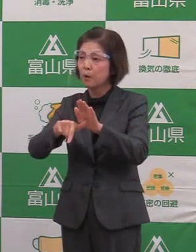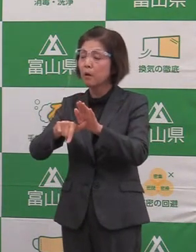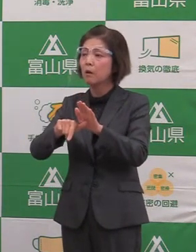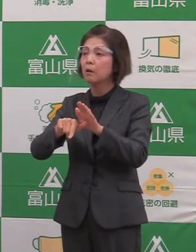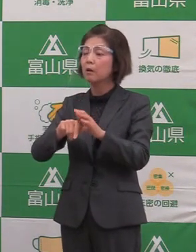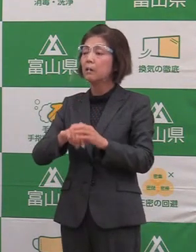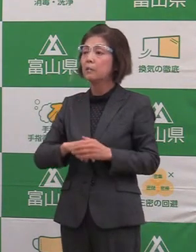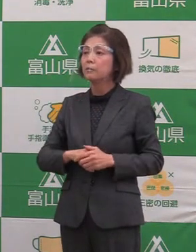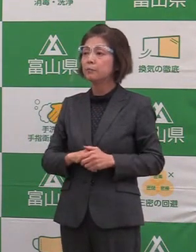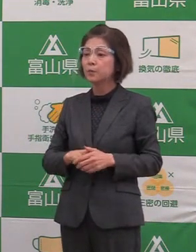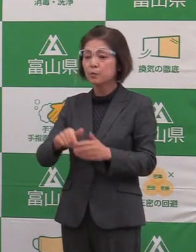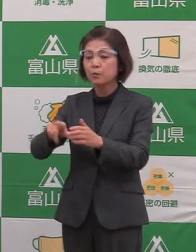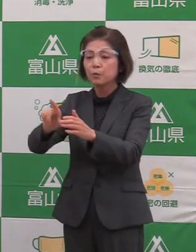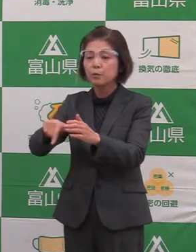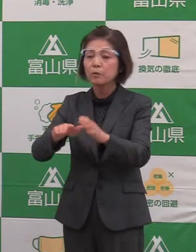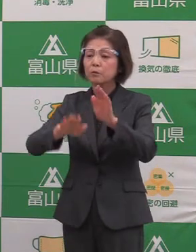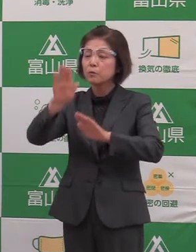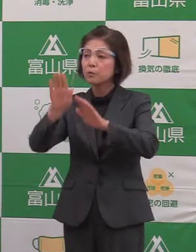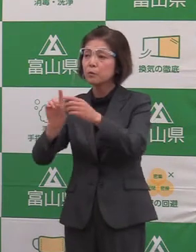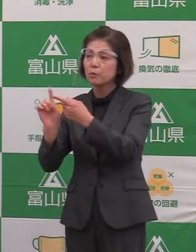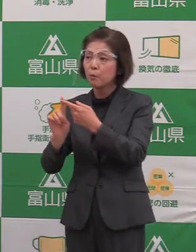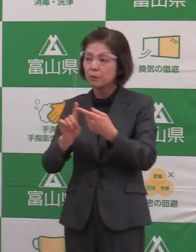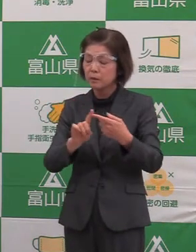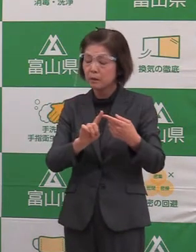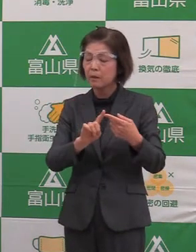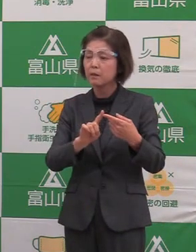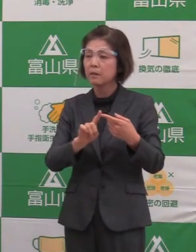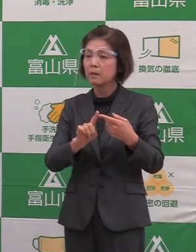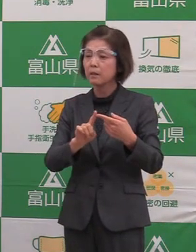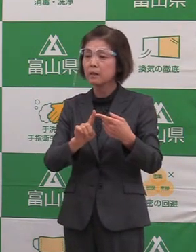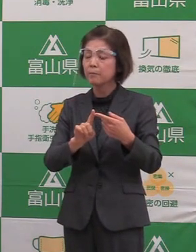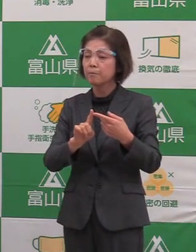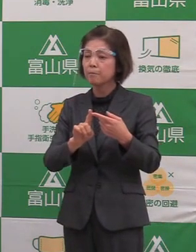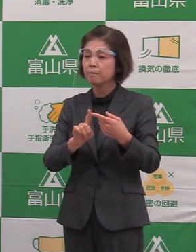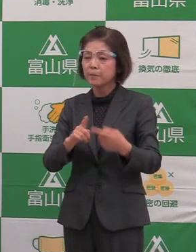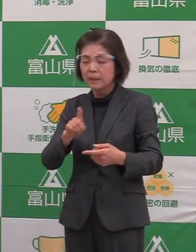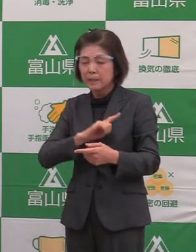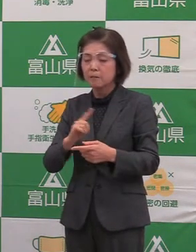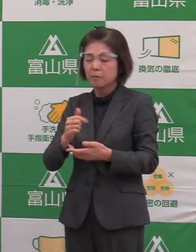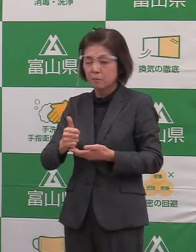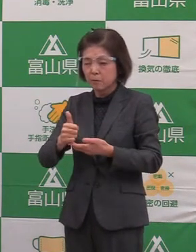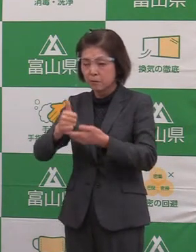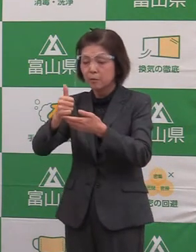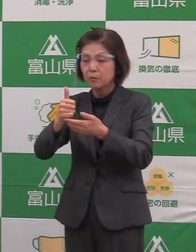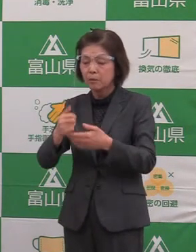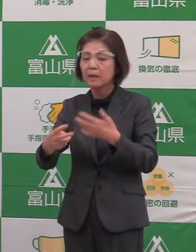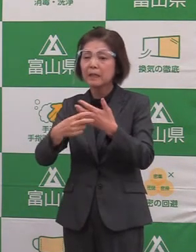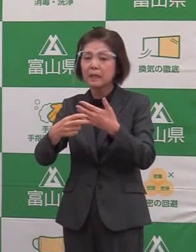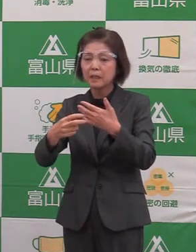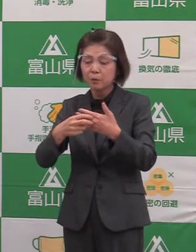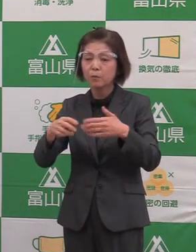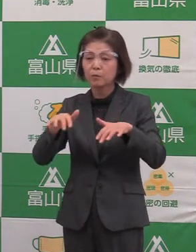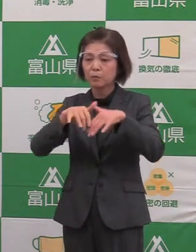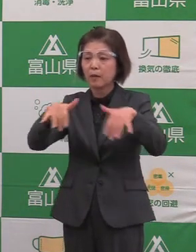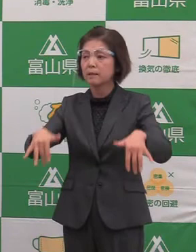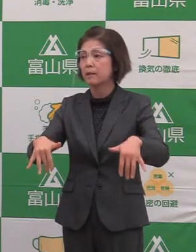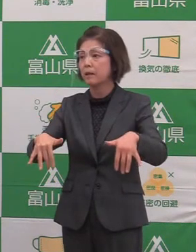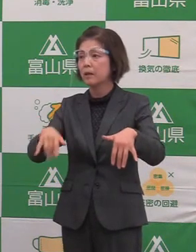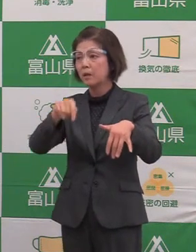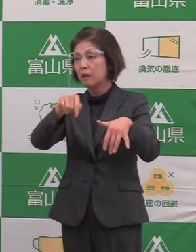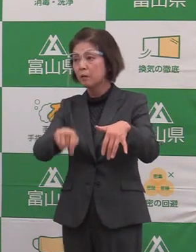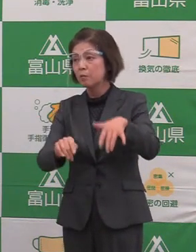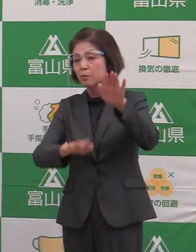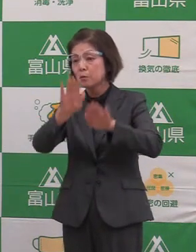はその時の状況に応じて、やはり一番重視するのは医療提供体制のことです。それを判